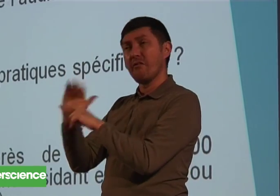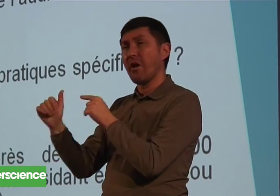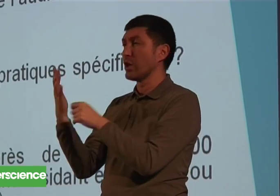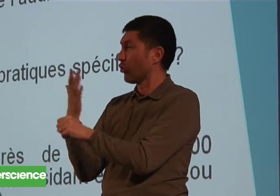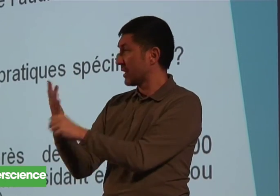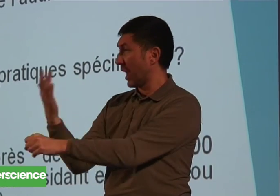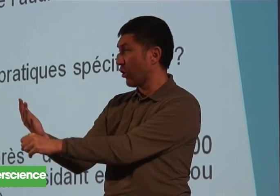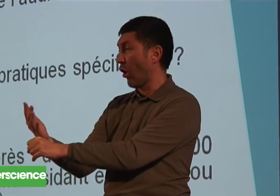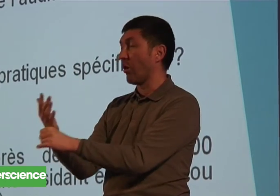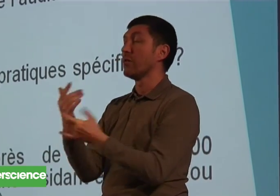téléphone.